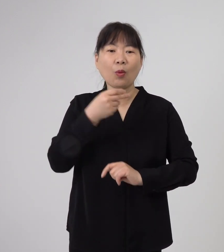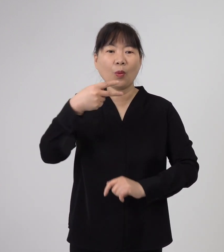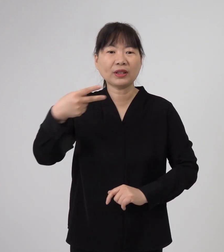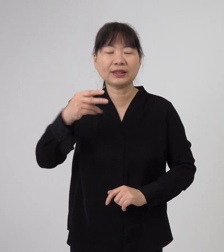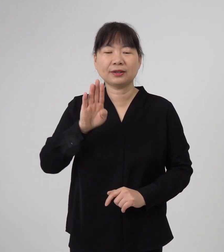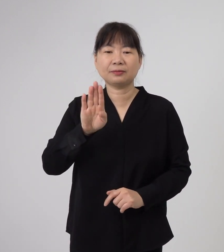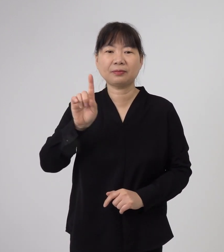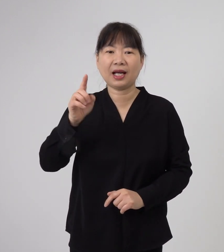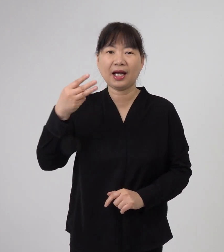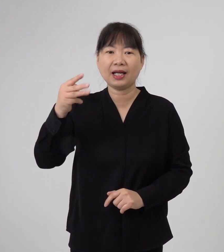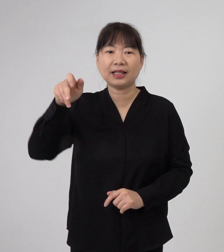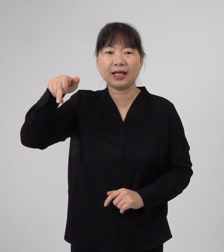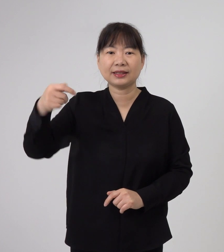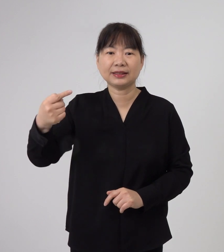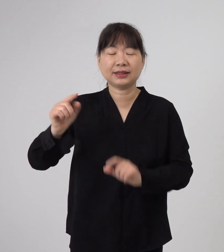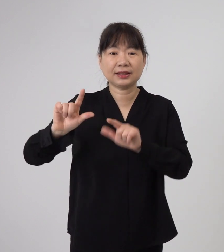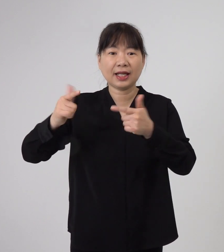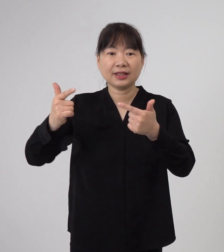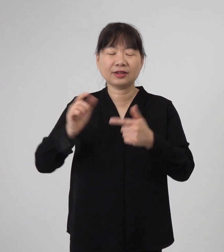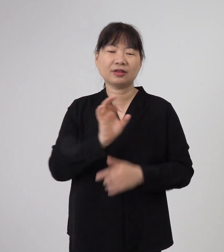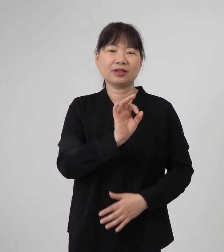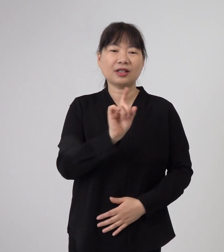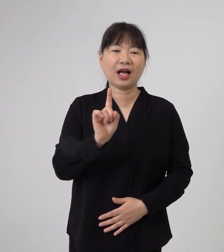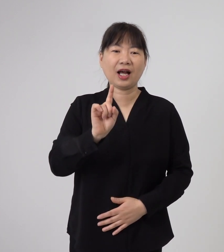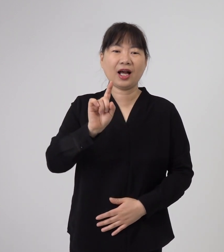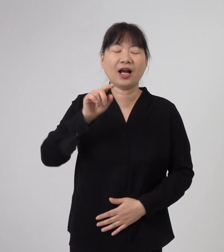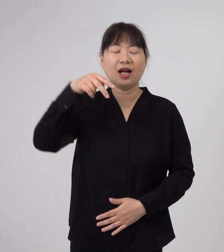바라크라는 복이 아니고 아슈레.